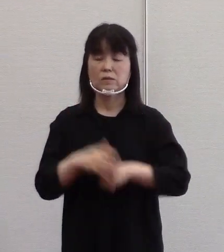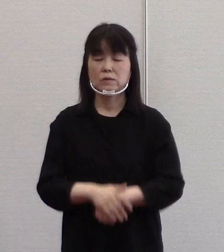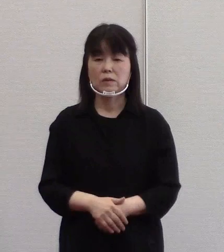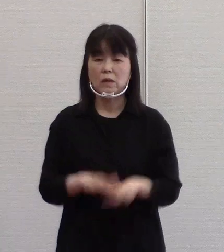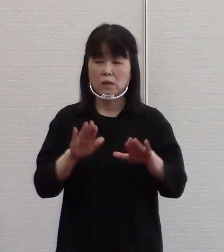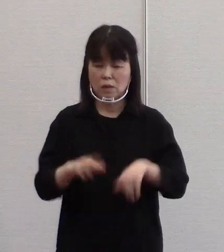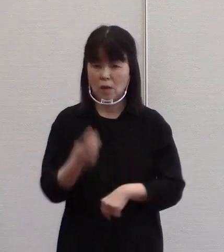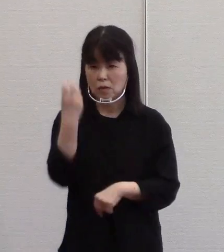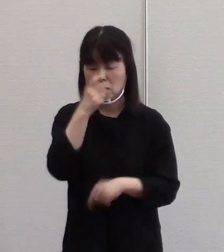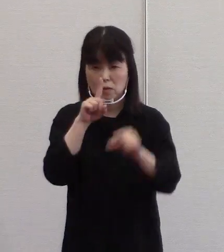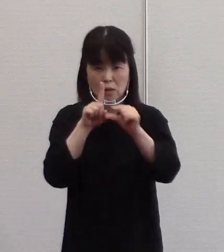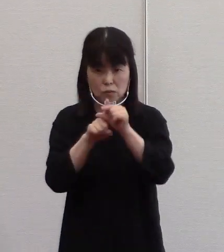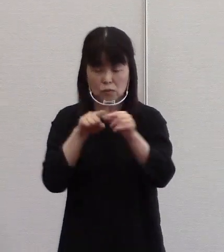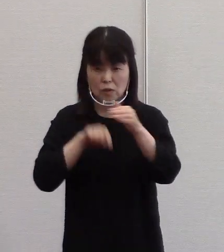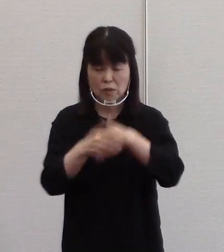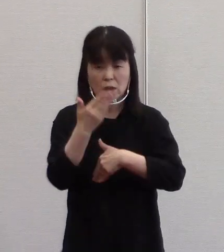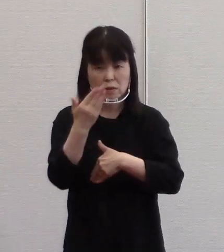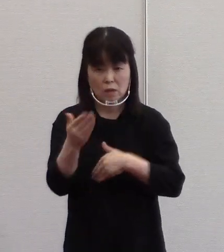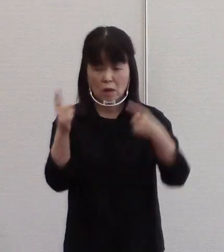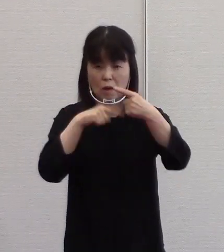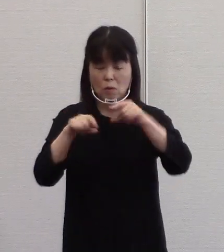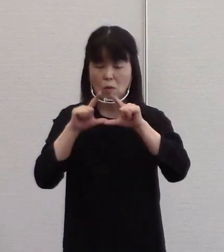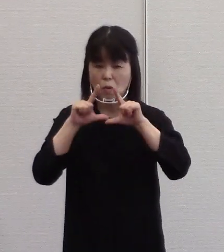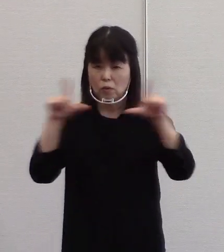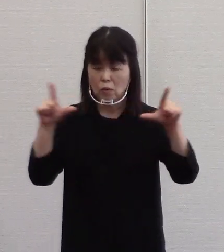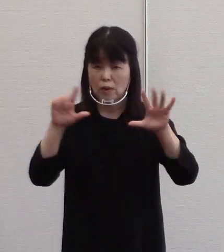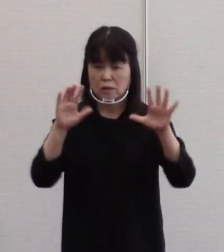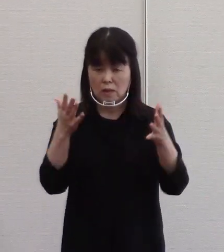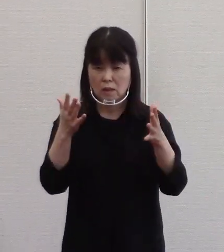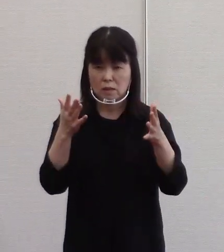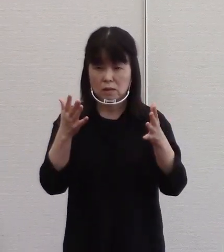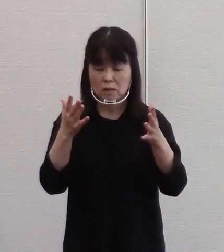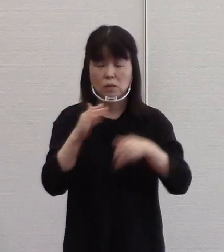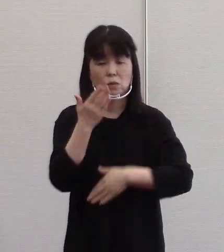中ということで、それとも公表はしないという